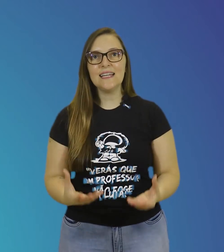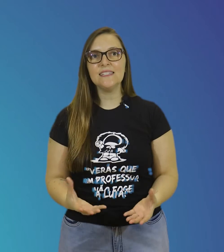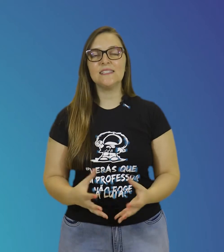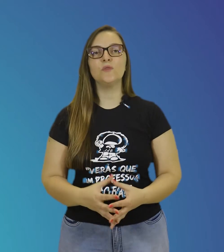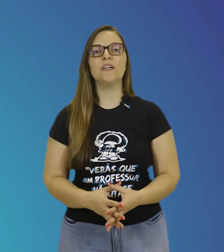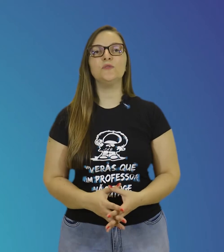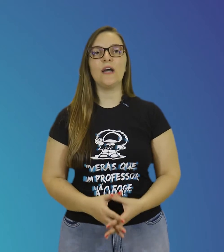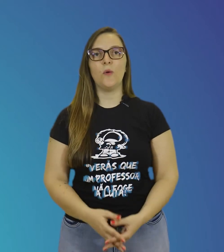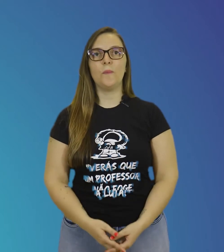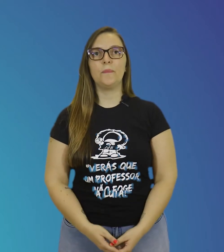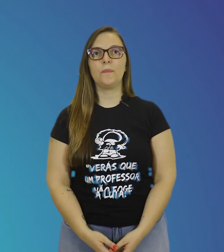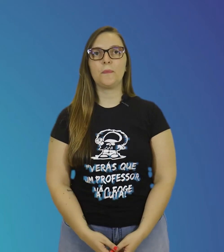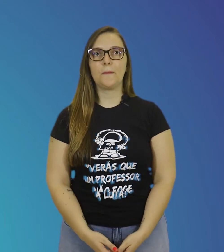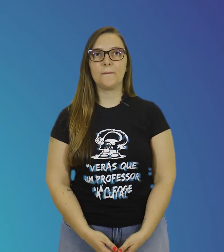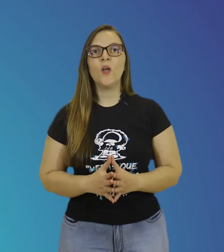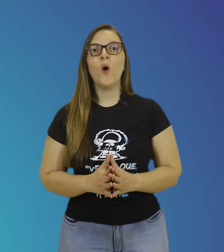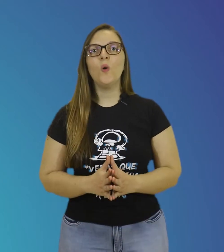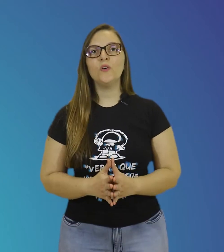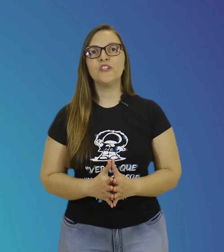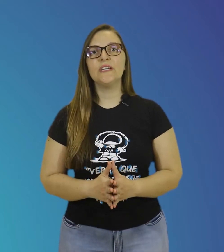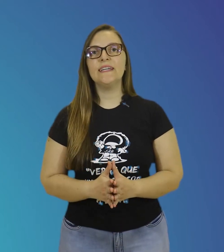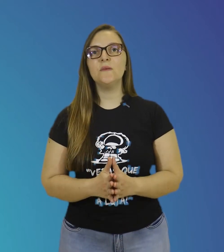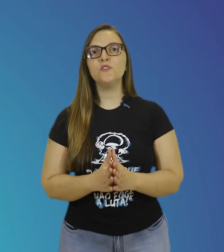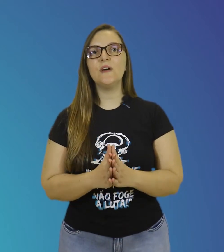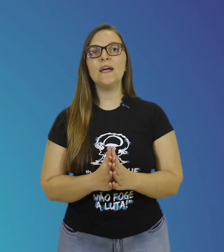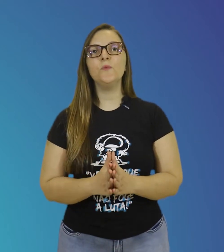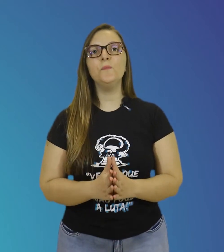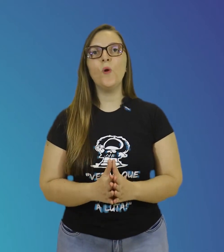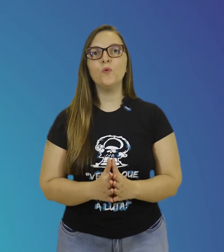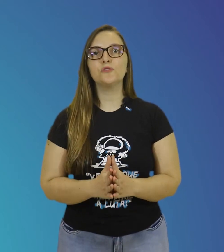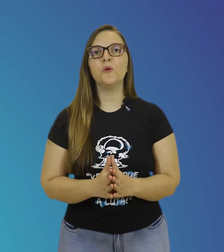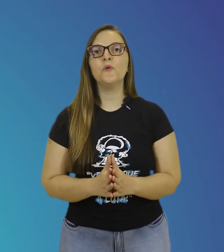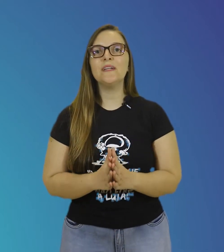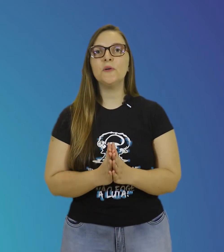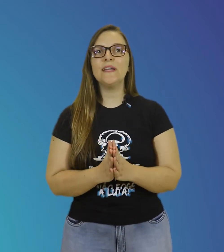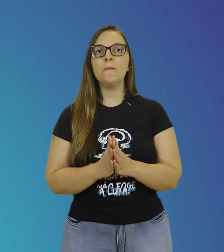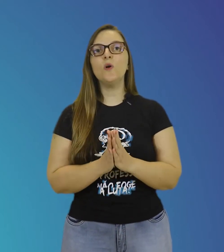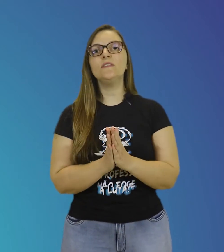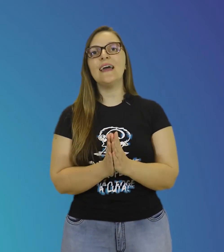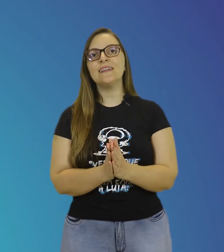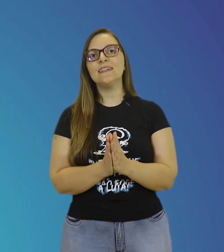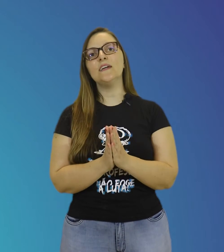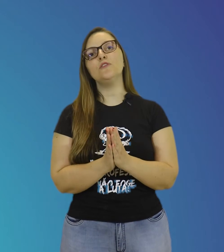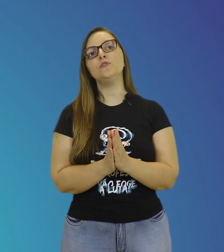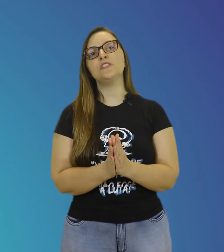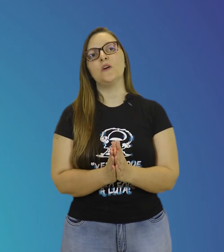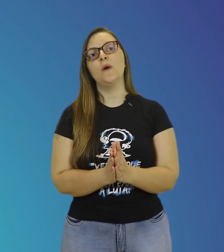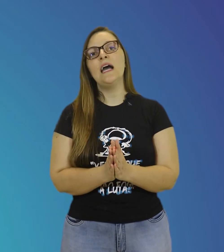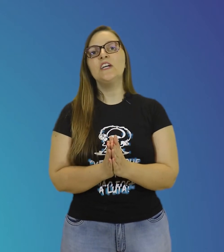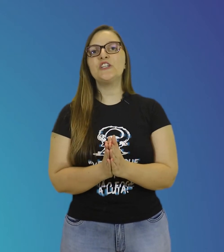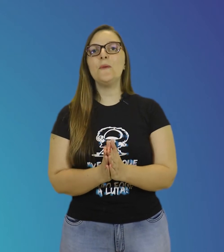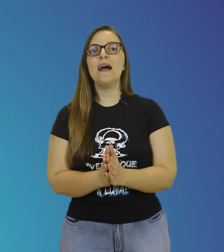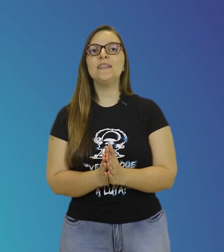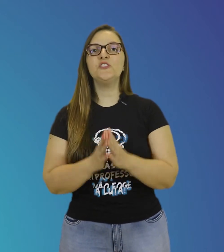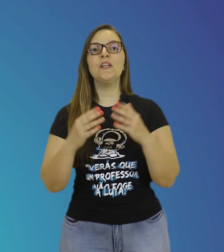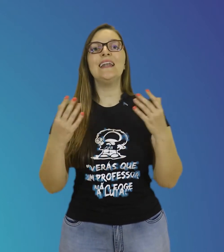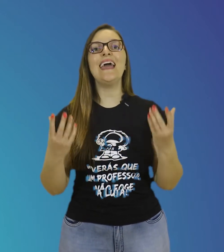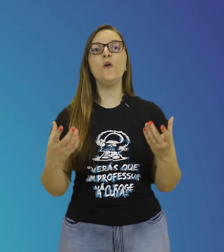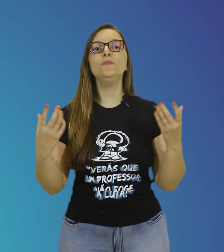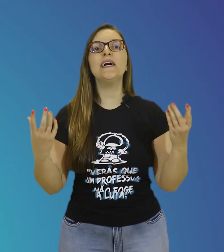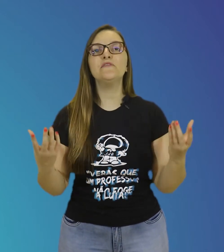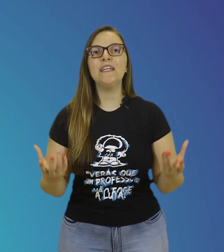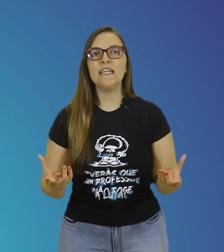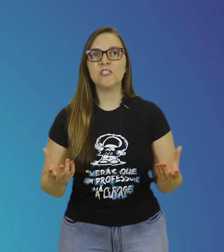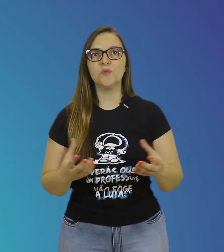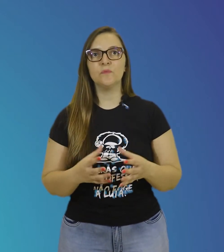é a seleção natural. Hoje, iremos falar um pouco sobre uma teoria moderna da evolução, chamada